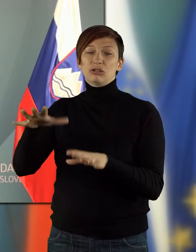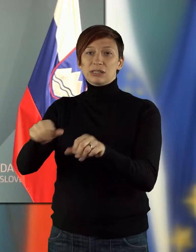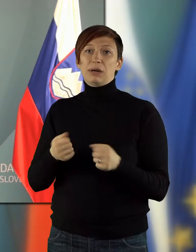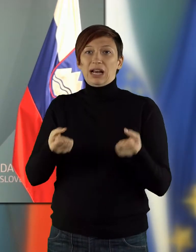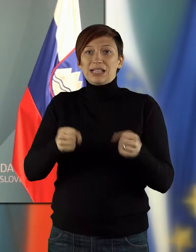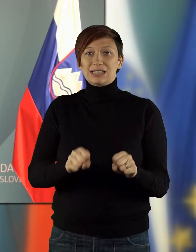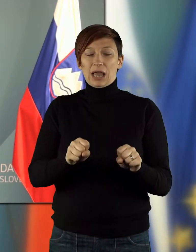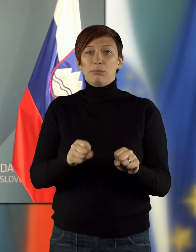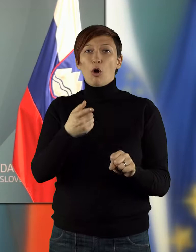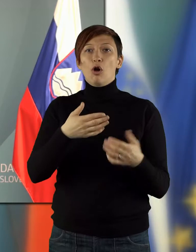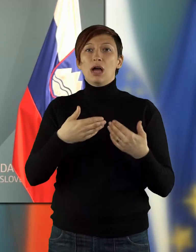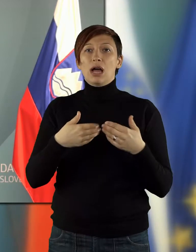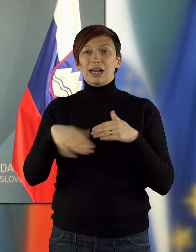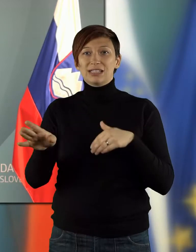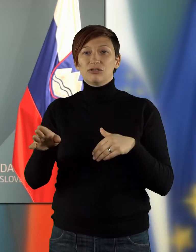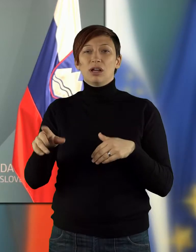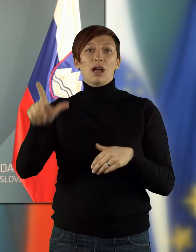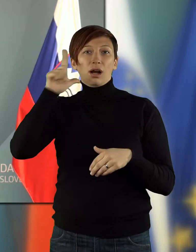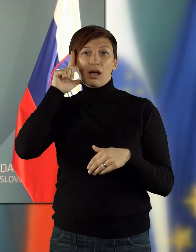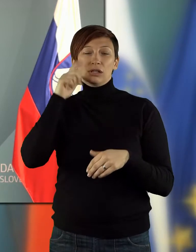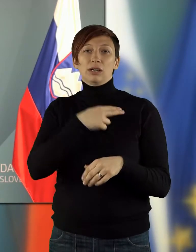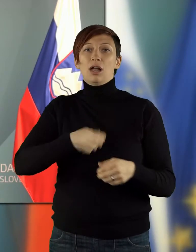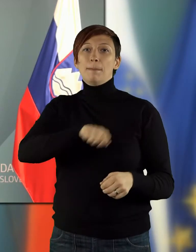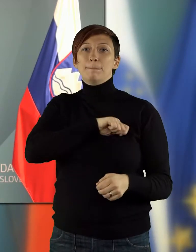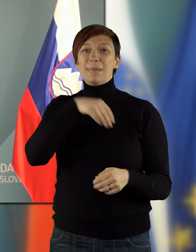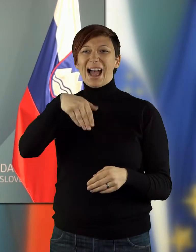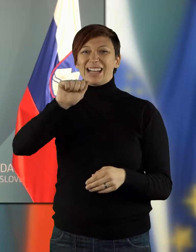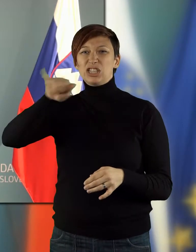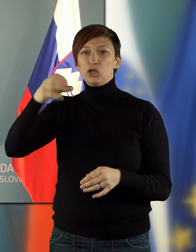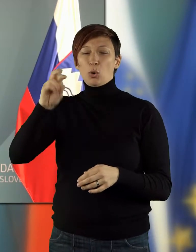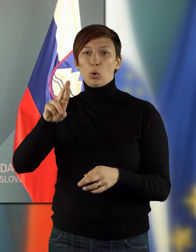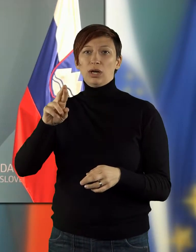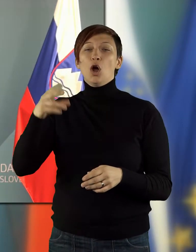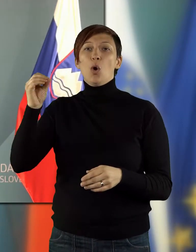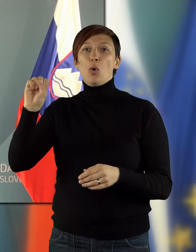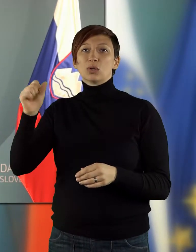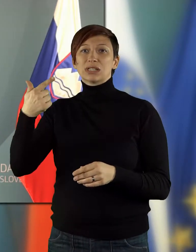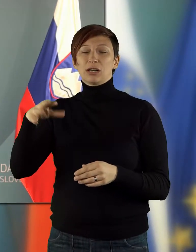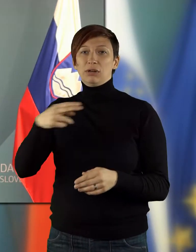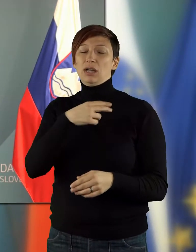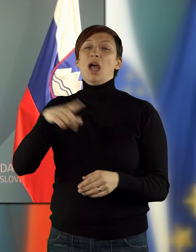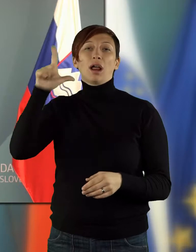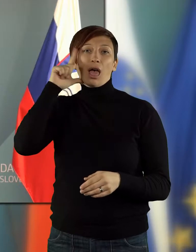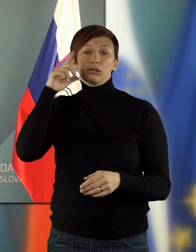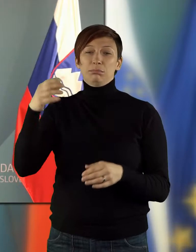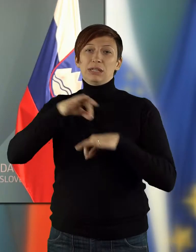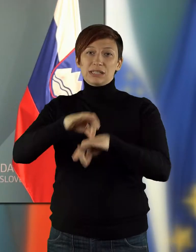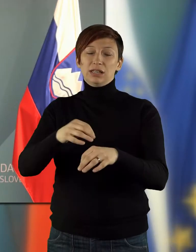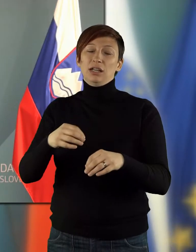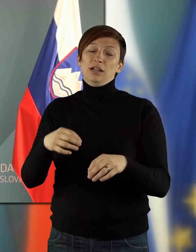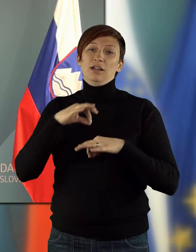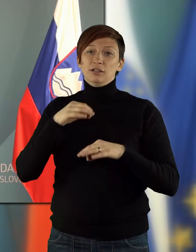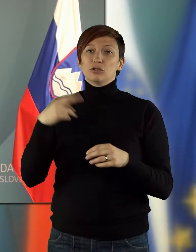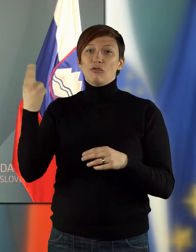sprejela sklep o razrešitvi generalmajorja Andreja Ostermana z položaja načelnika generalštaba slovenske